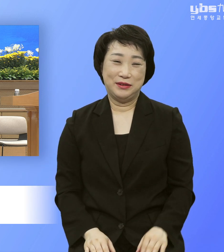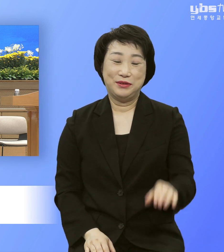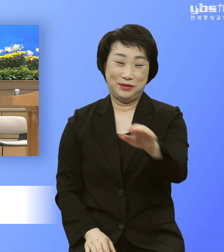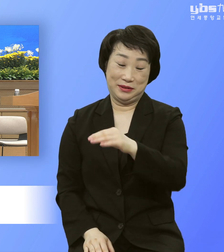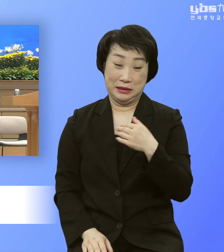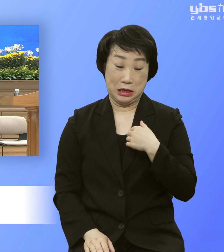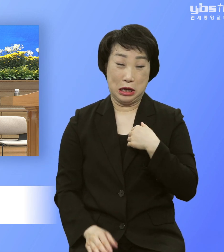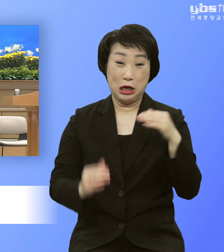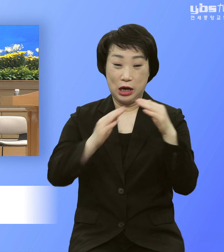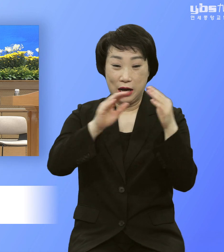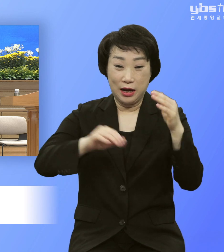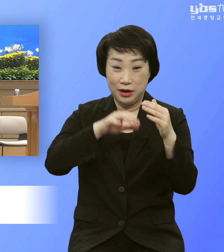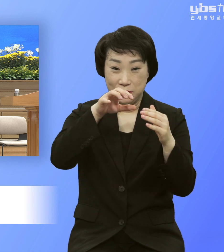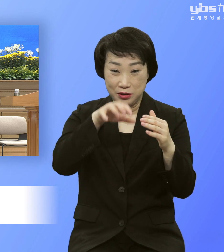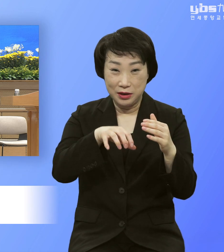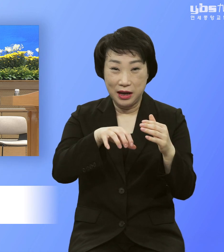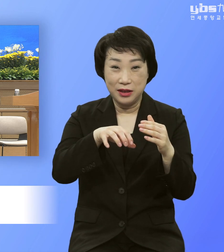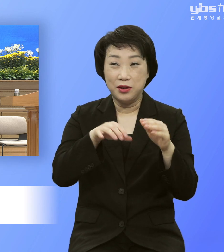우리 집에서